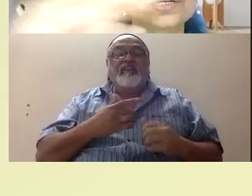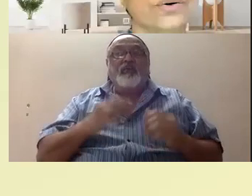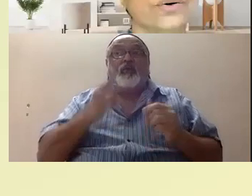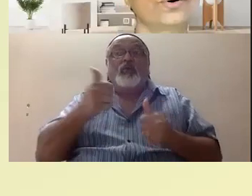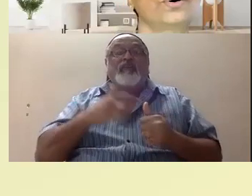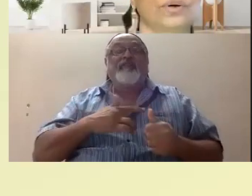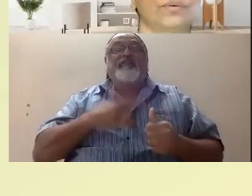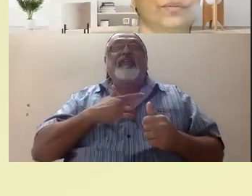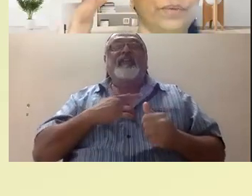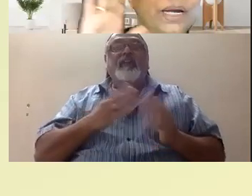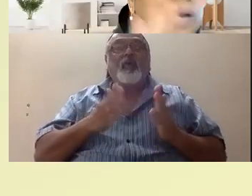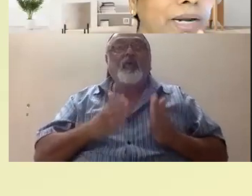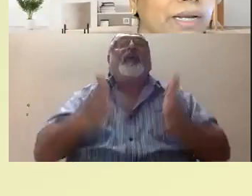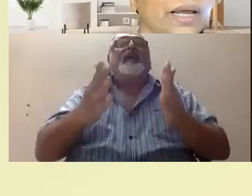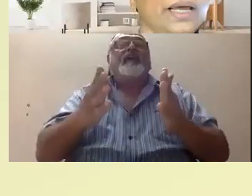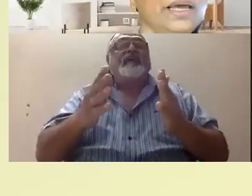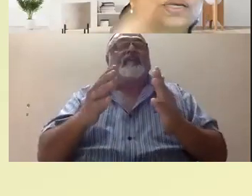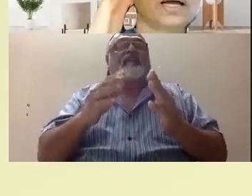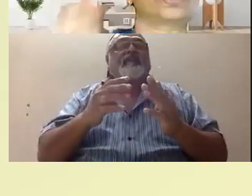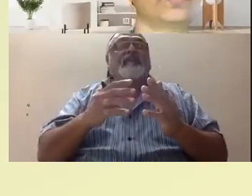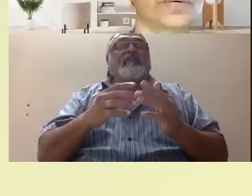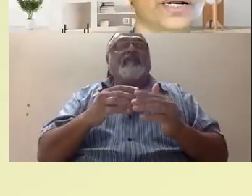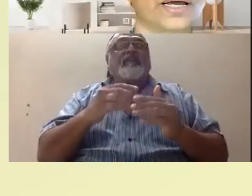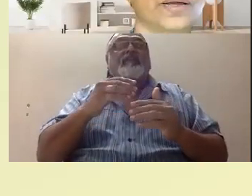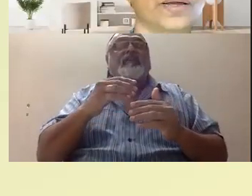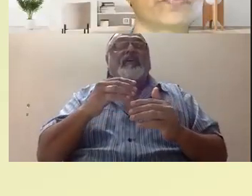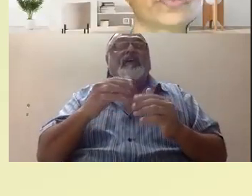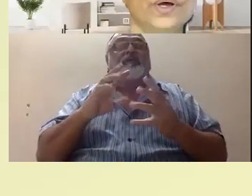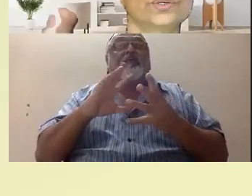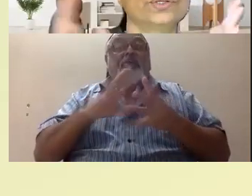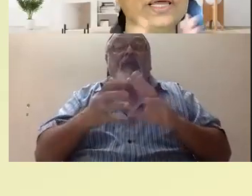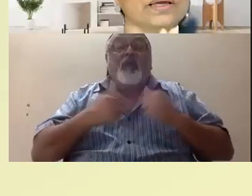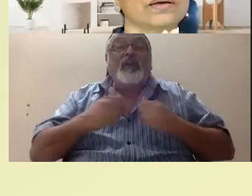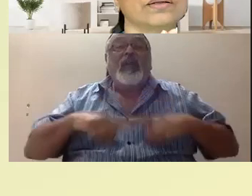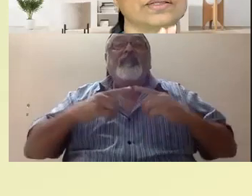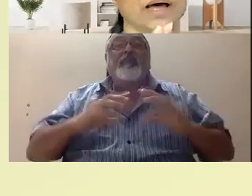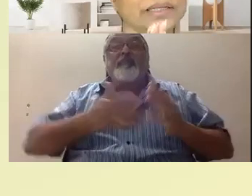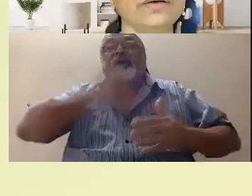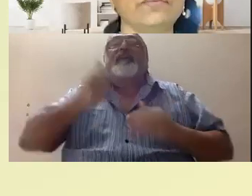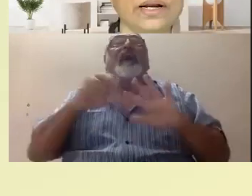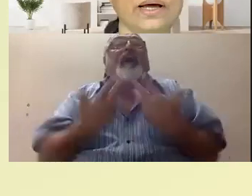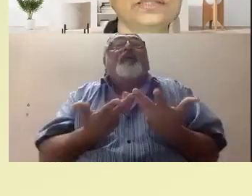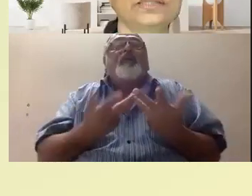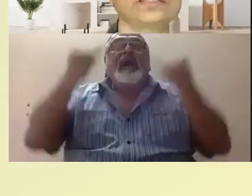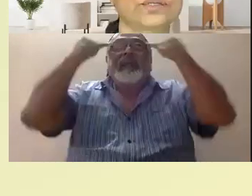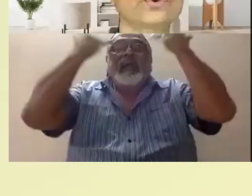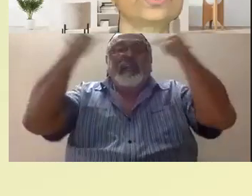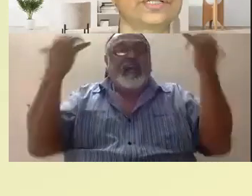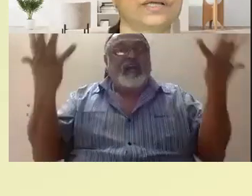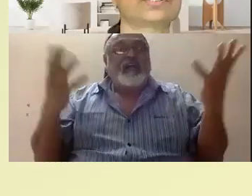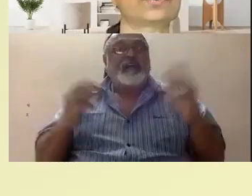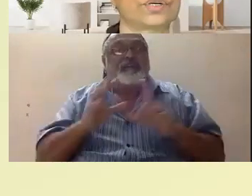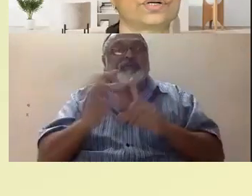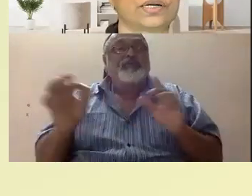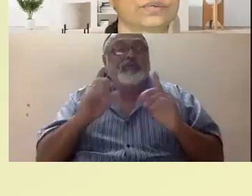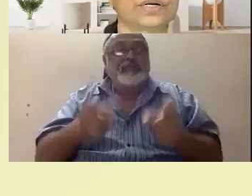इस चीजों को बरकरार रख रहा है या खराब कर रहा है। सो दे अदर वन अनदर क्रूशियल